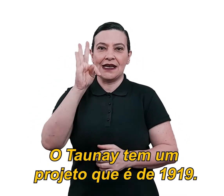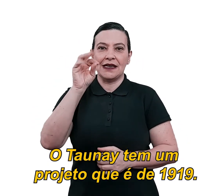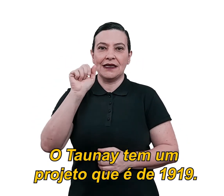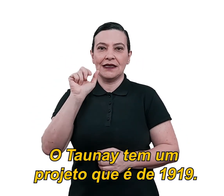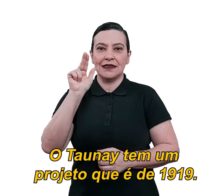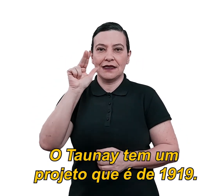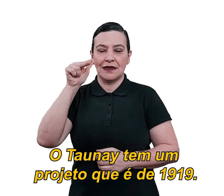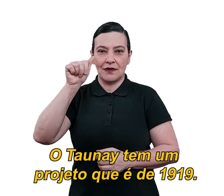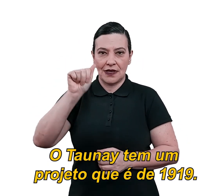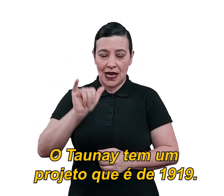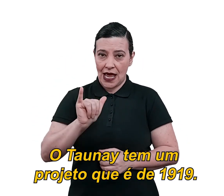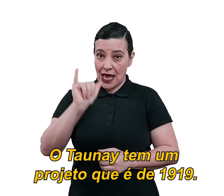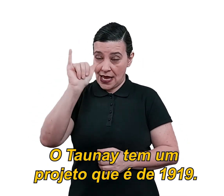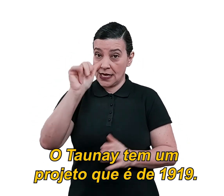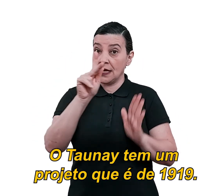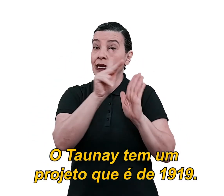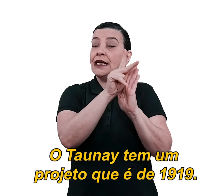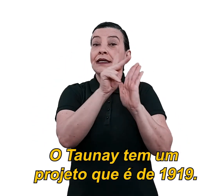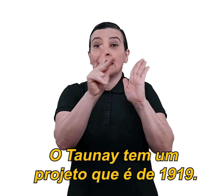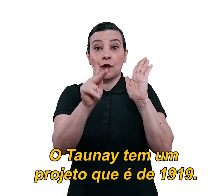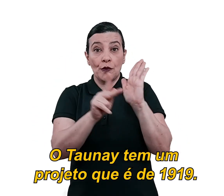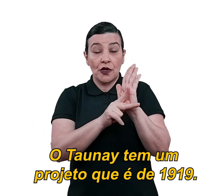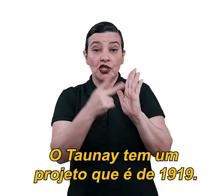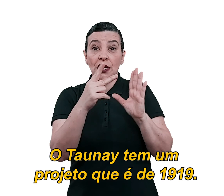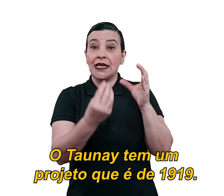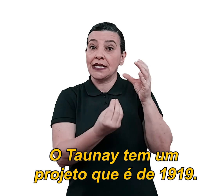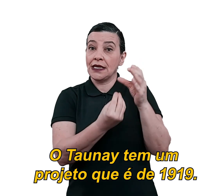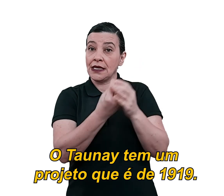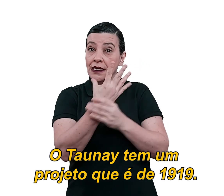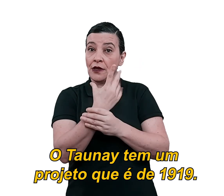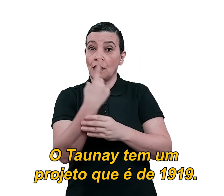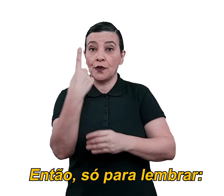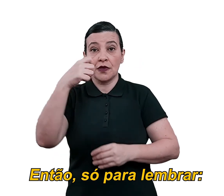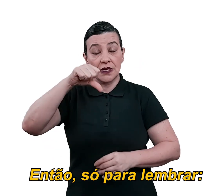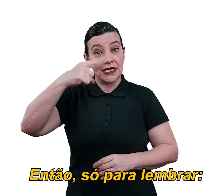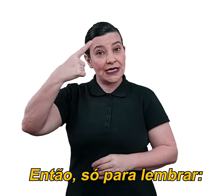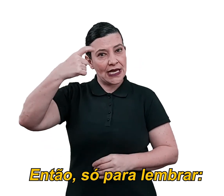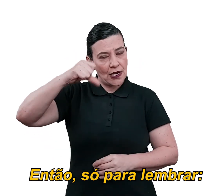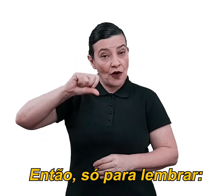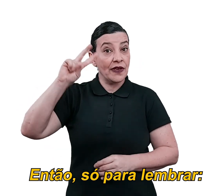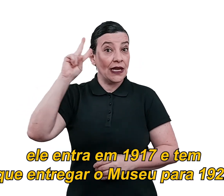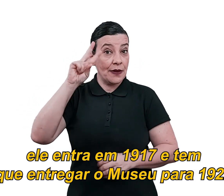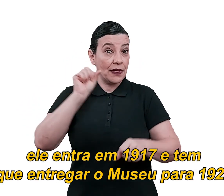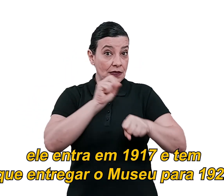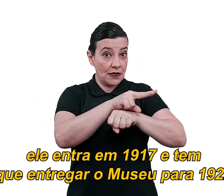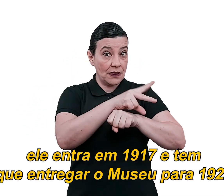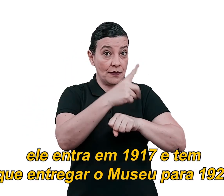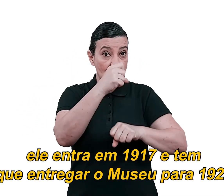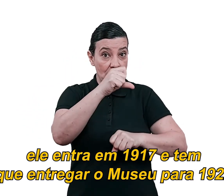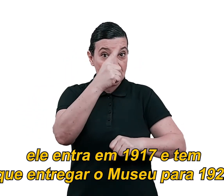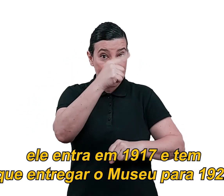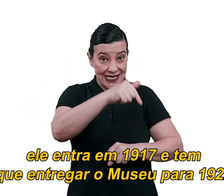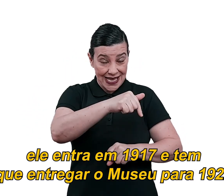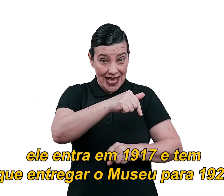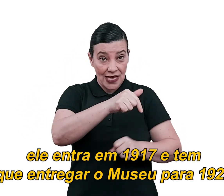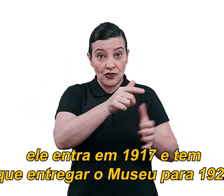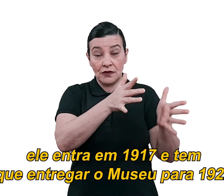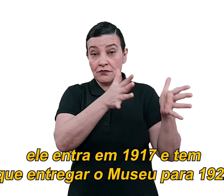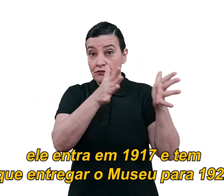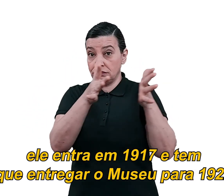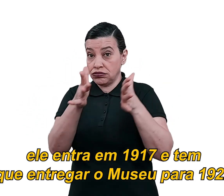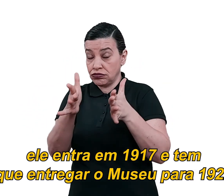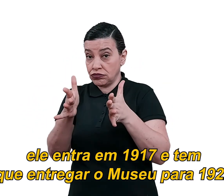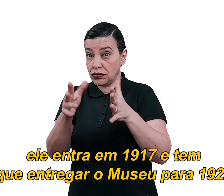vai fazer, a gente tem um projeto dele, que é um projeto de 1919, então só para lembrar, ele entra em 17, ele tem que entregar